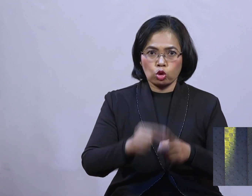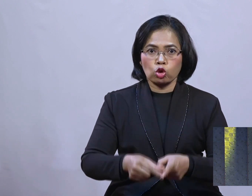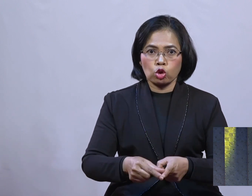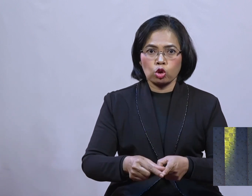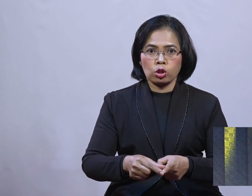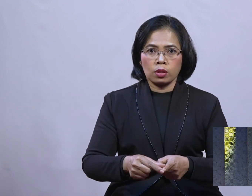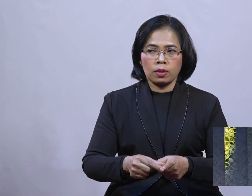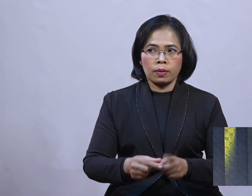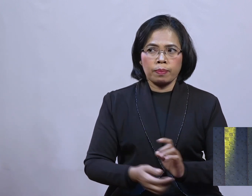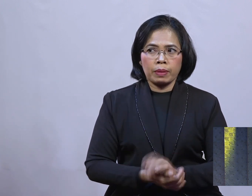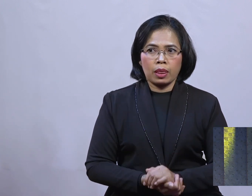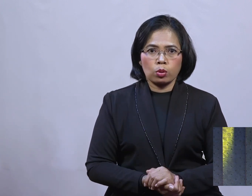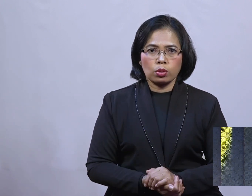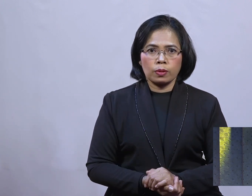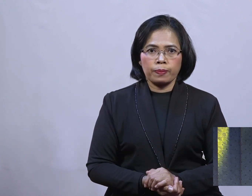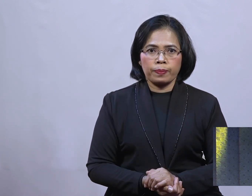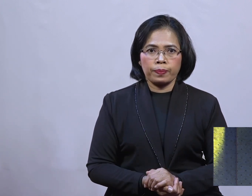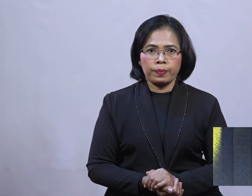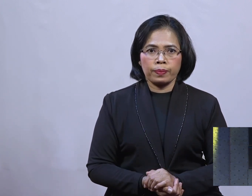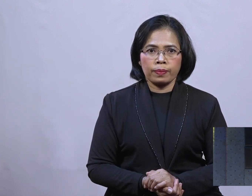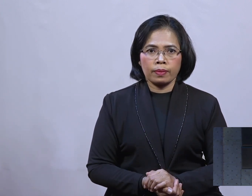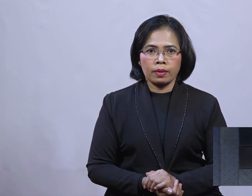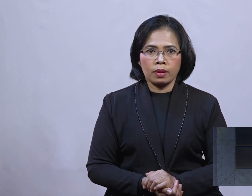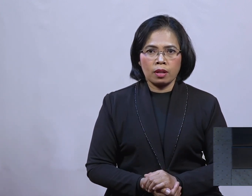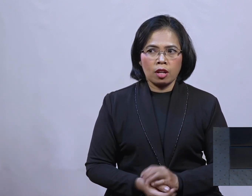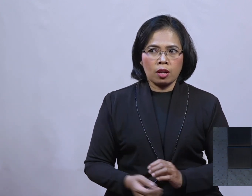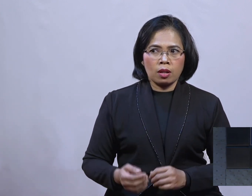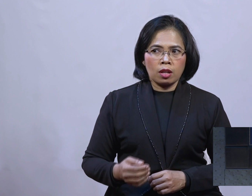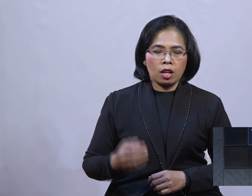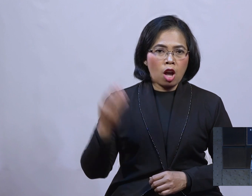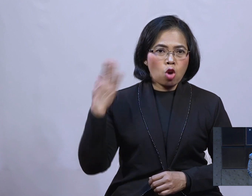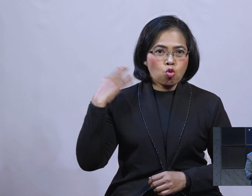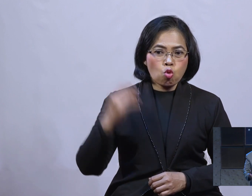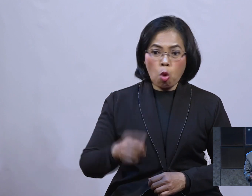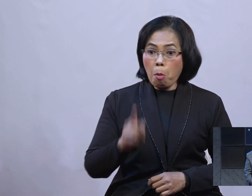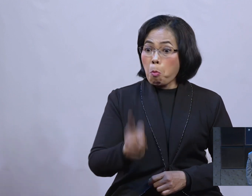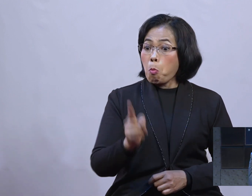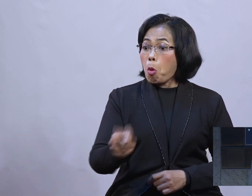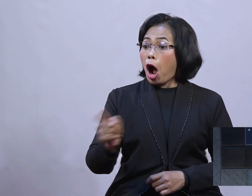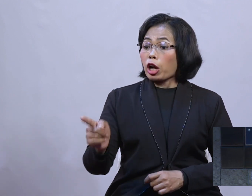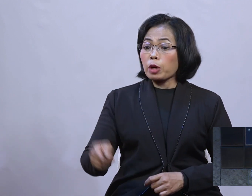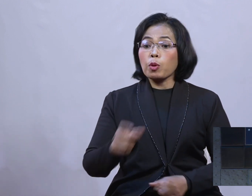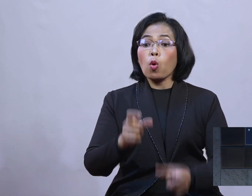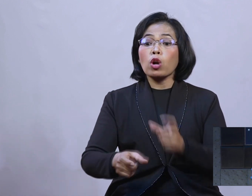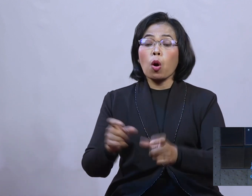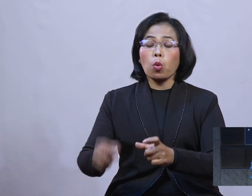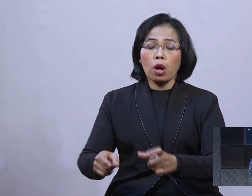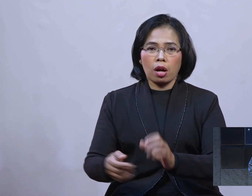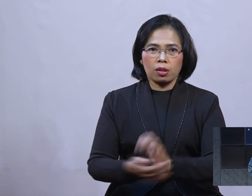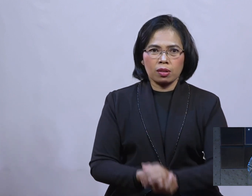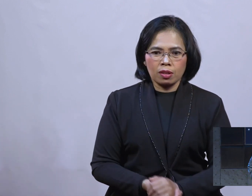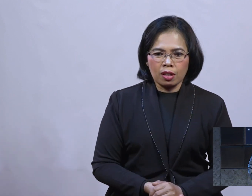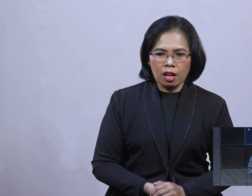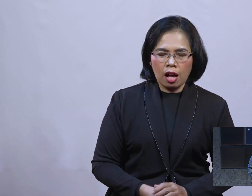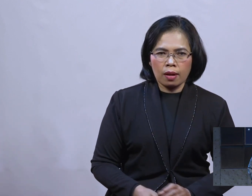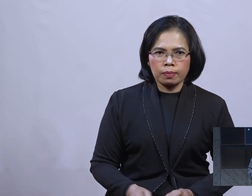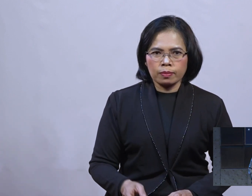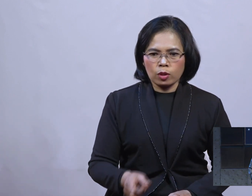Hai yang tadinya senang menghakimi lihat orang yang buta Siapa yang salah dia yang salah orang tuanya salah ya